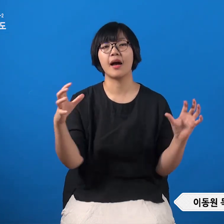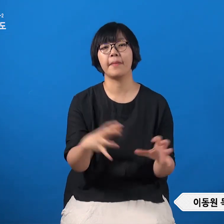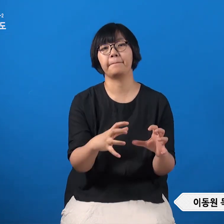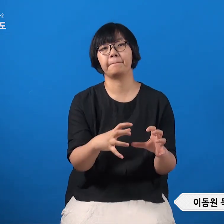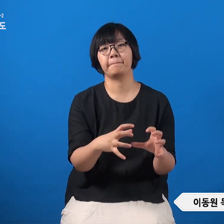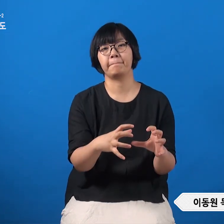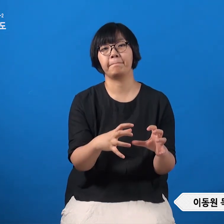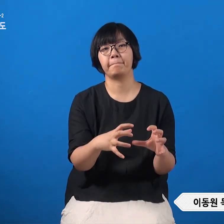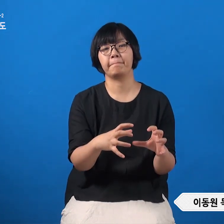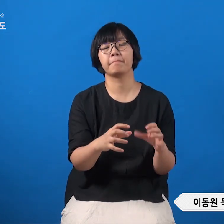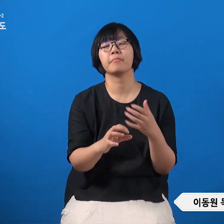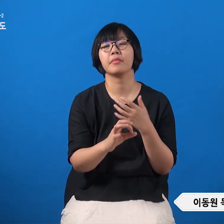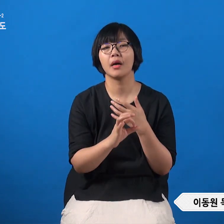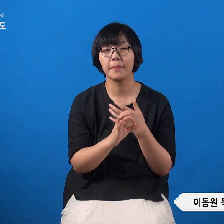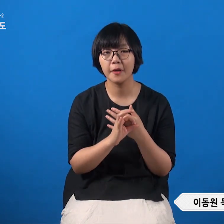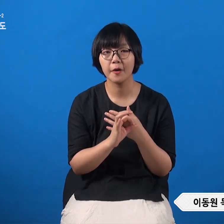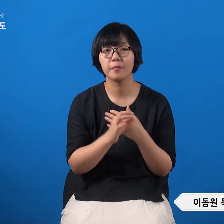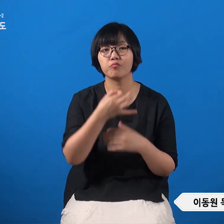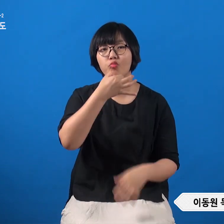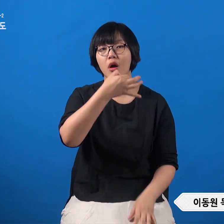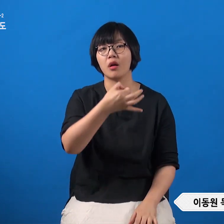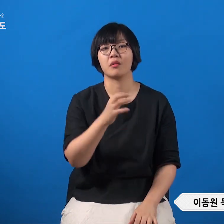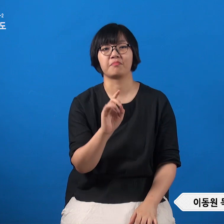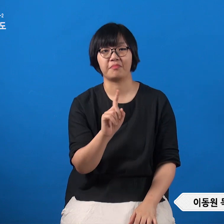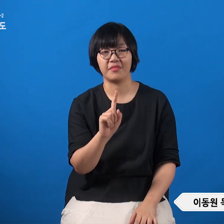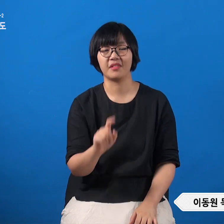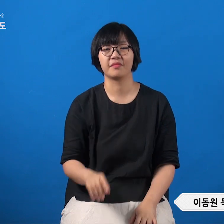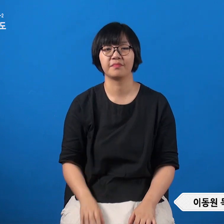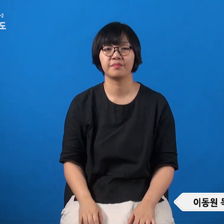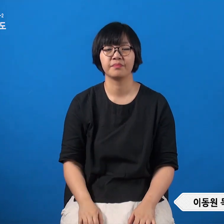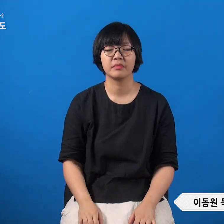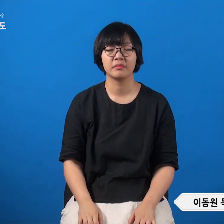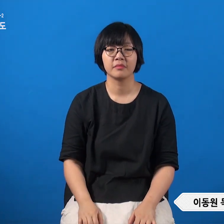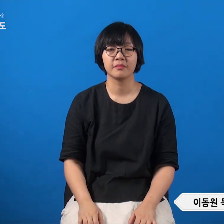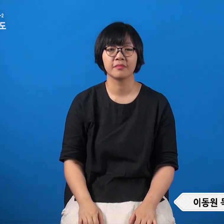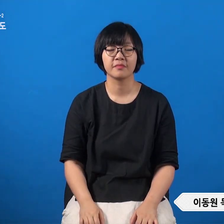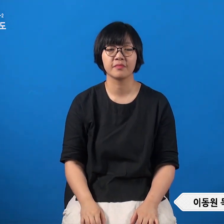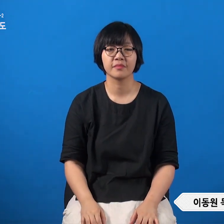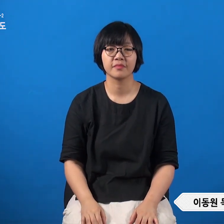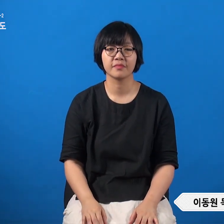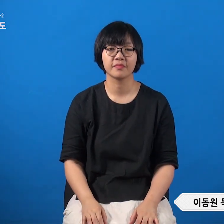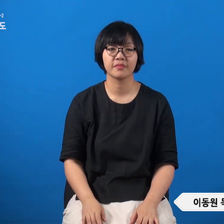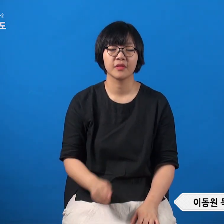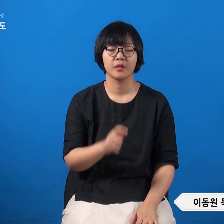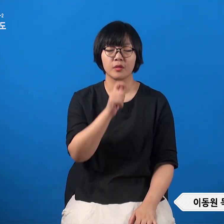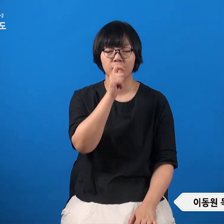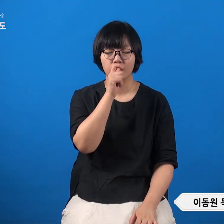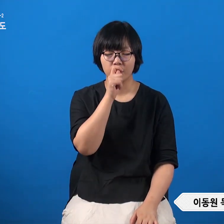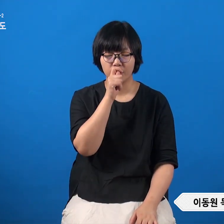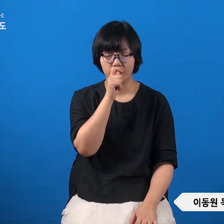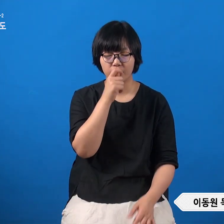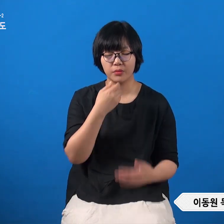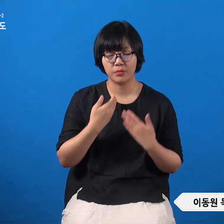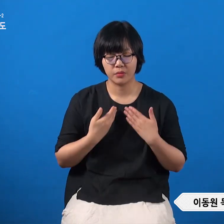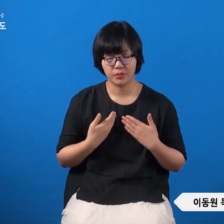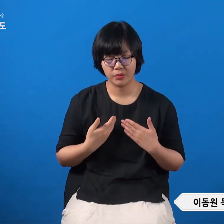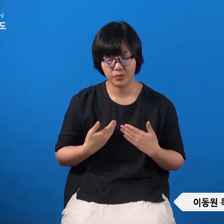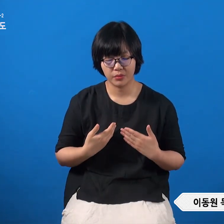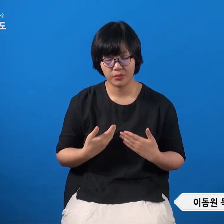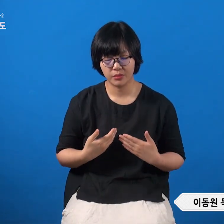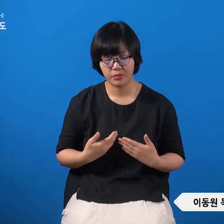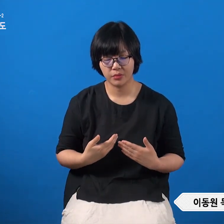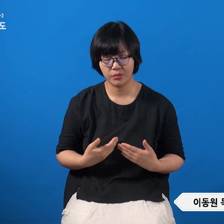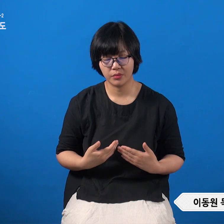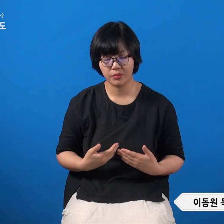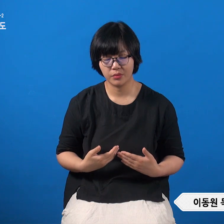a quiet and peaceful life. 얼마나 좋은 단어예요. quiet and peaceful life.